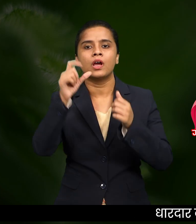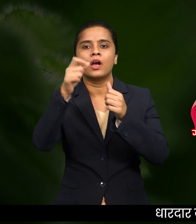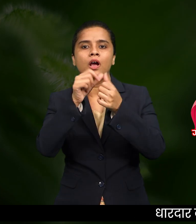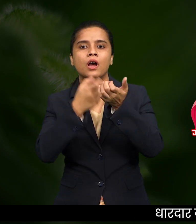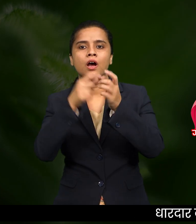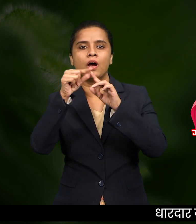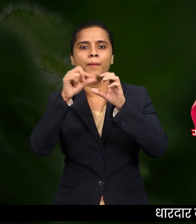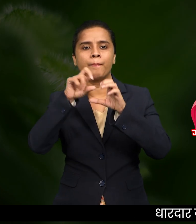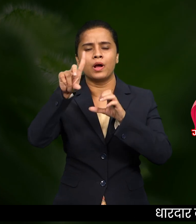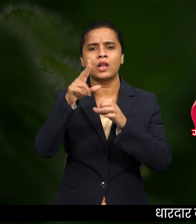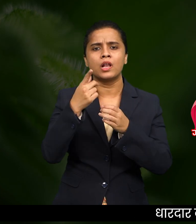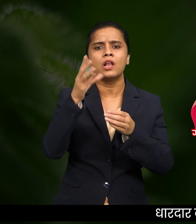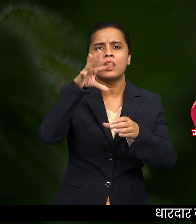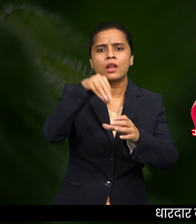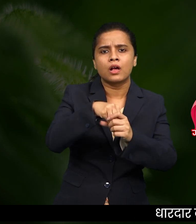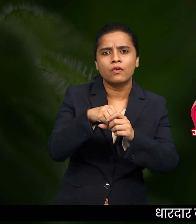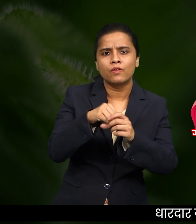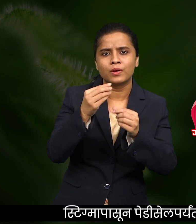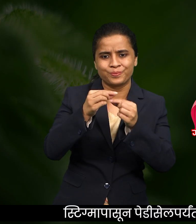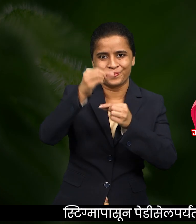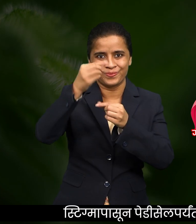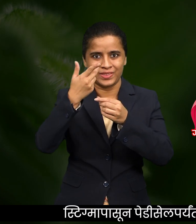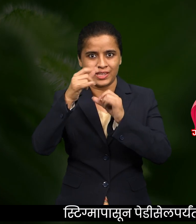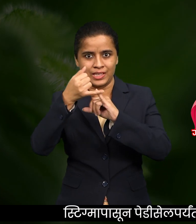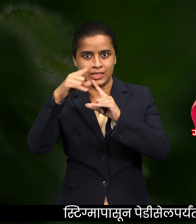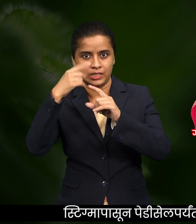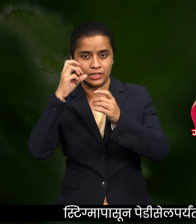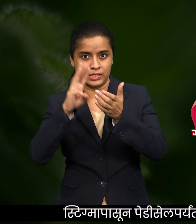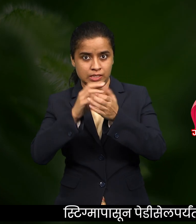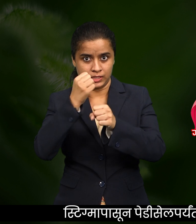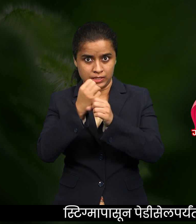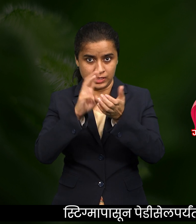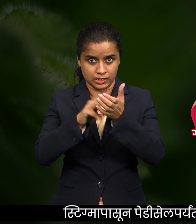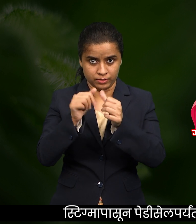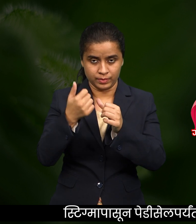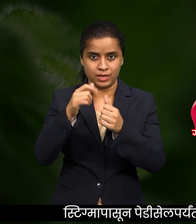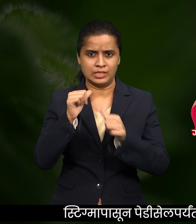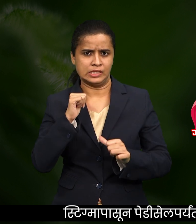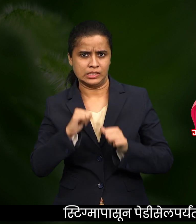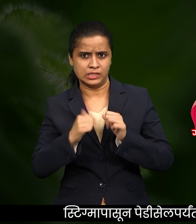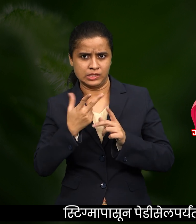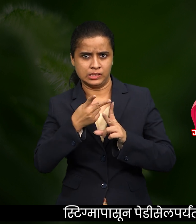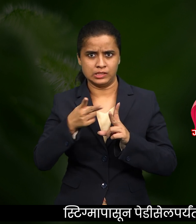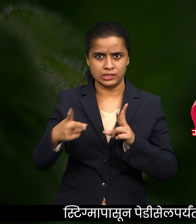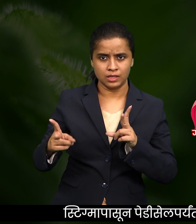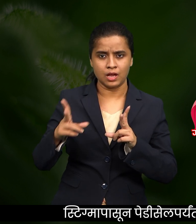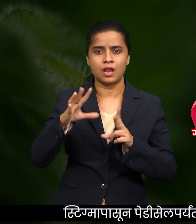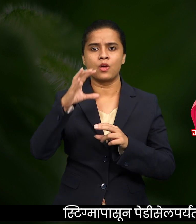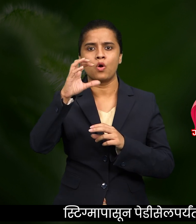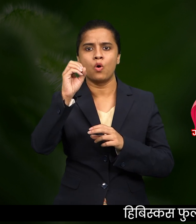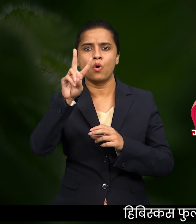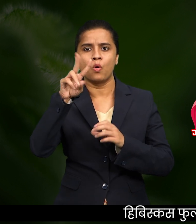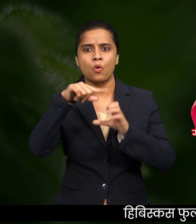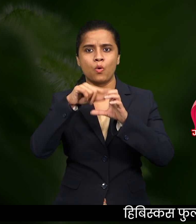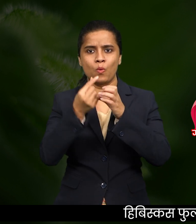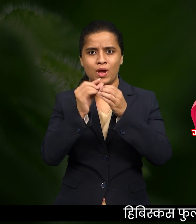धारदार ब्लेडच्या मदतीने स्टिग्मापासून पेडिसिलपर्यंत फुलांचे उभय भागाचे तुकडे करून